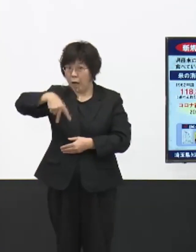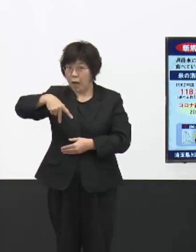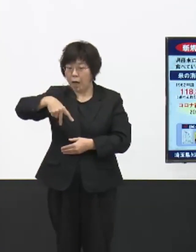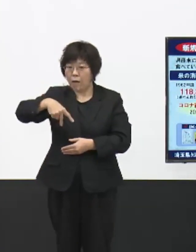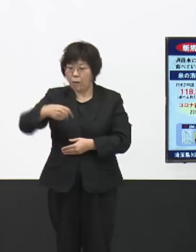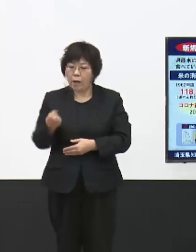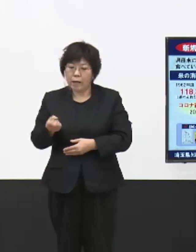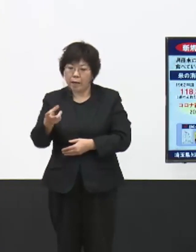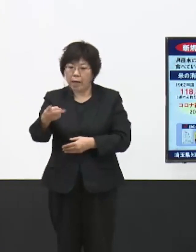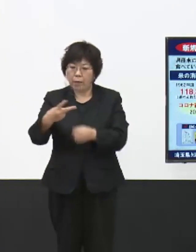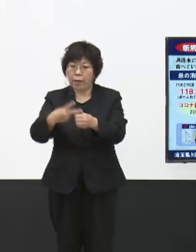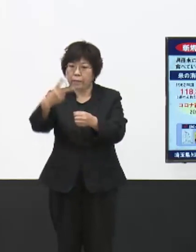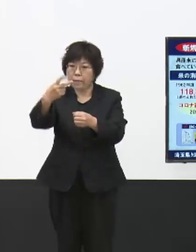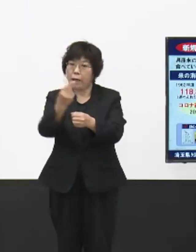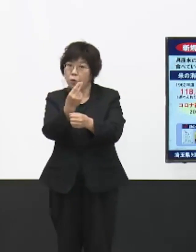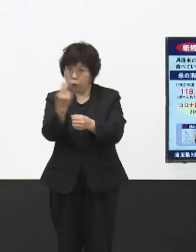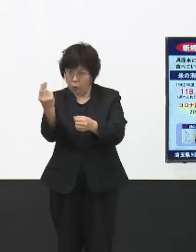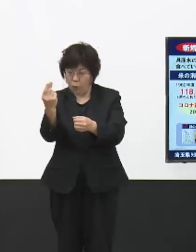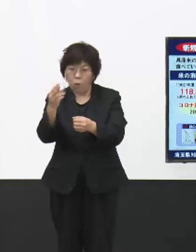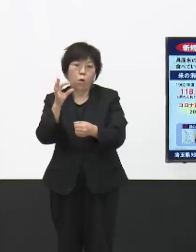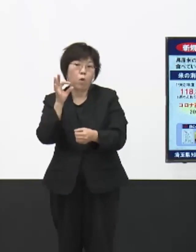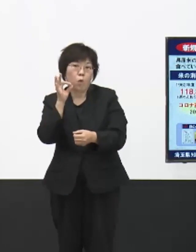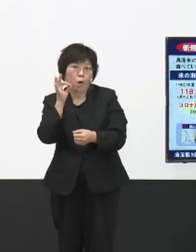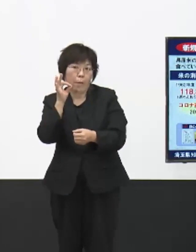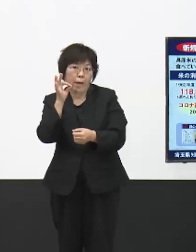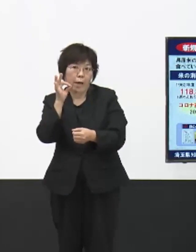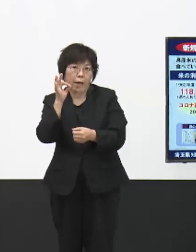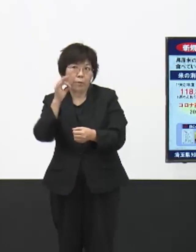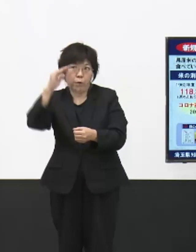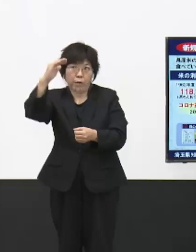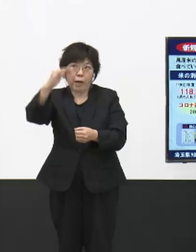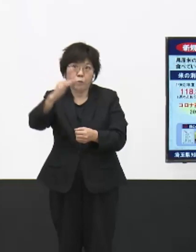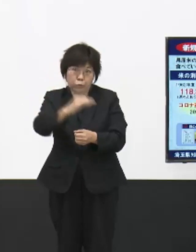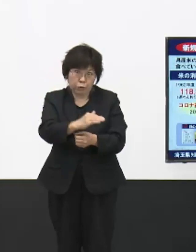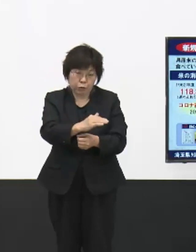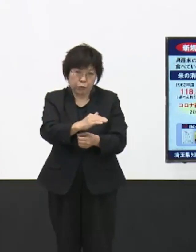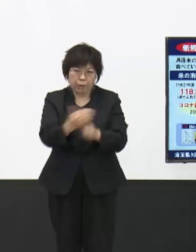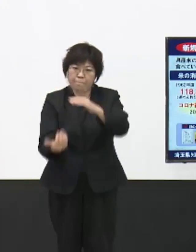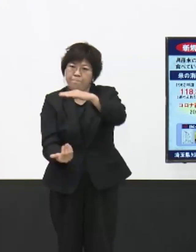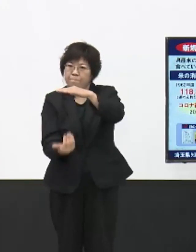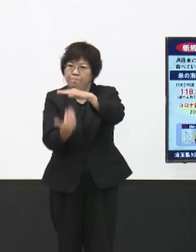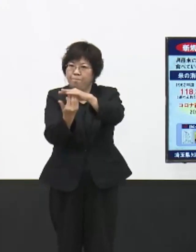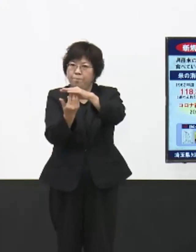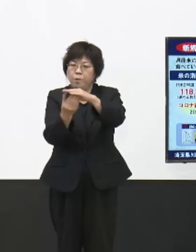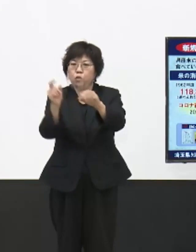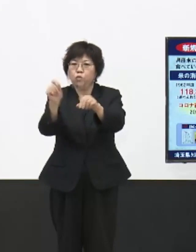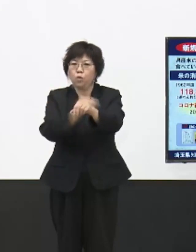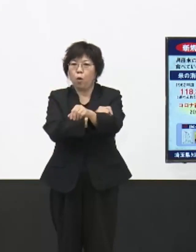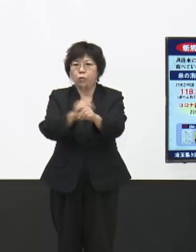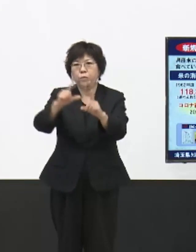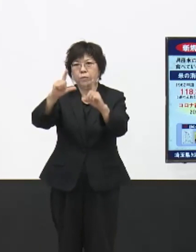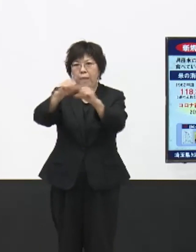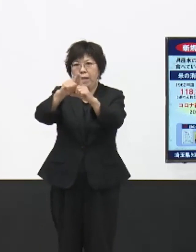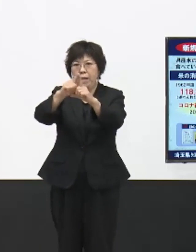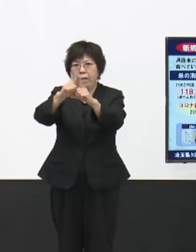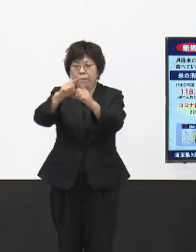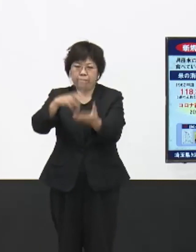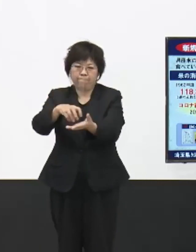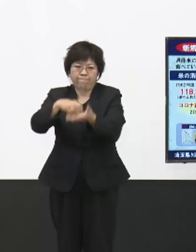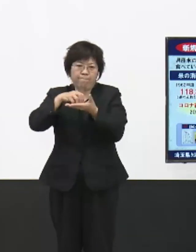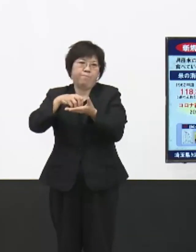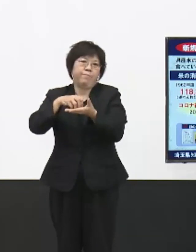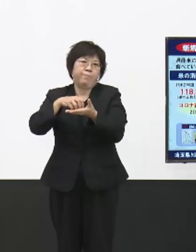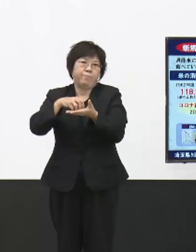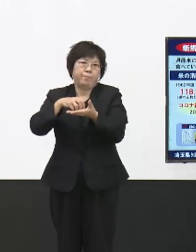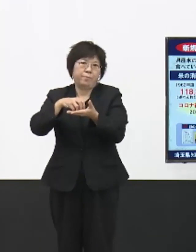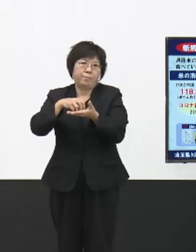度米の食味ランキングで最高ランクである特 A 評価を獲得をした